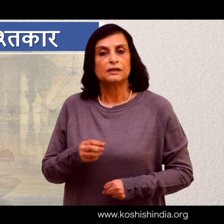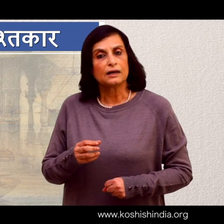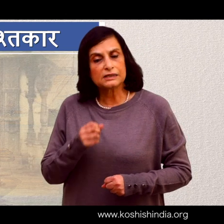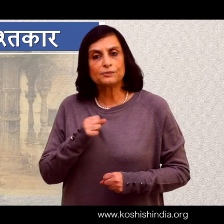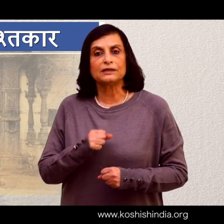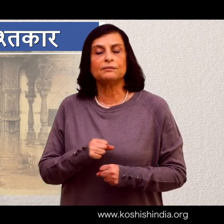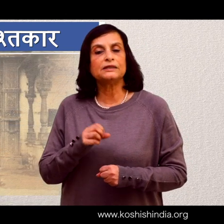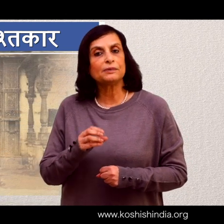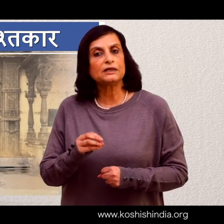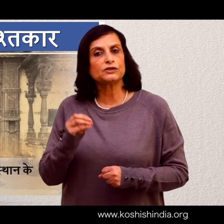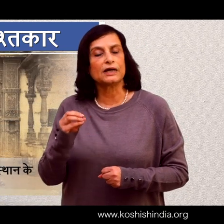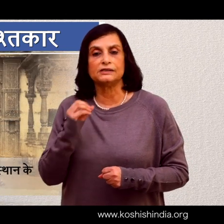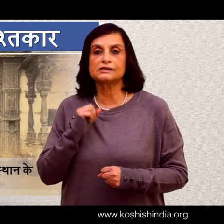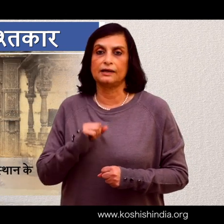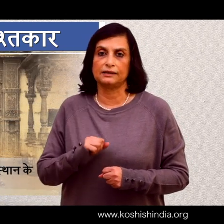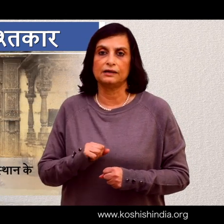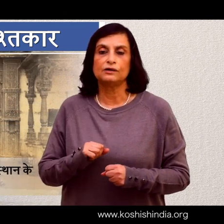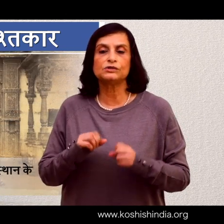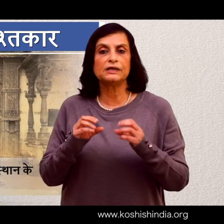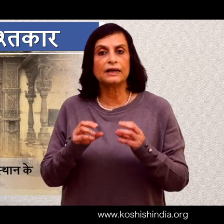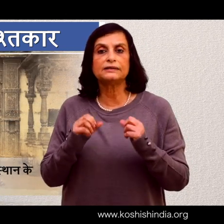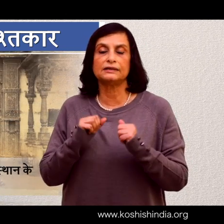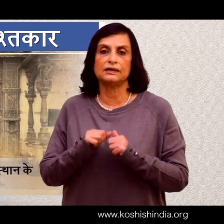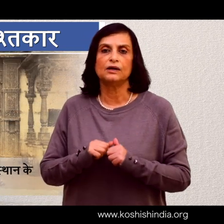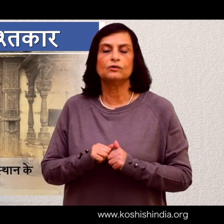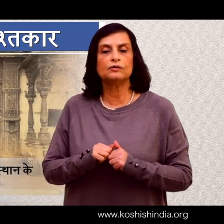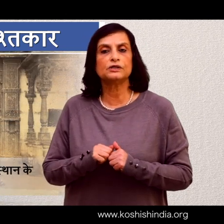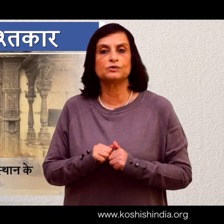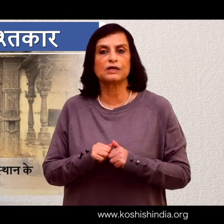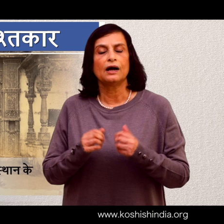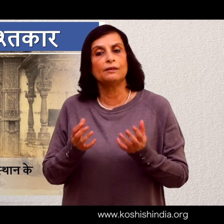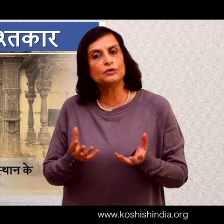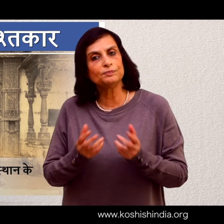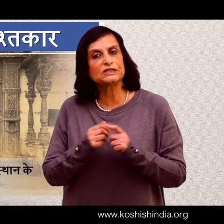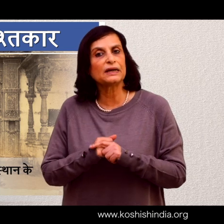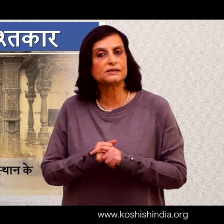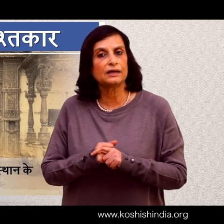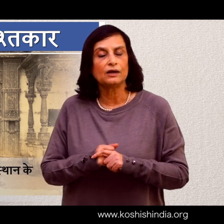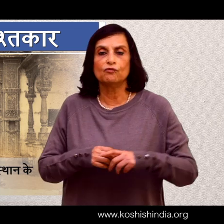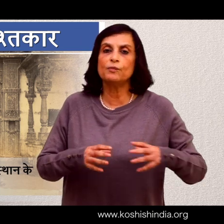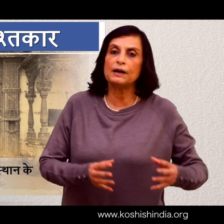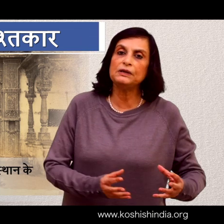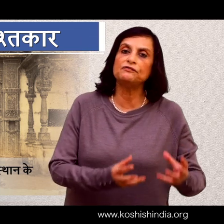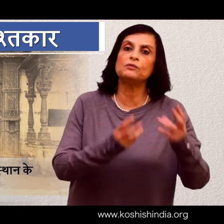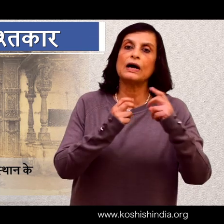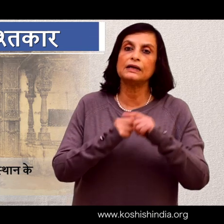लियाथा। उससमय मध्यप्रदेशऔरराजस्थानमेंकुछरियासतेंथीं। उन्होंनेसोचा,हमें पीछेक्योंरहनाचाहिए?उन्होंनेखुदहीअफीमउगानाभीशुरूकरदिया।